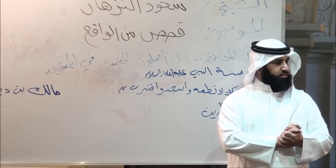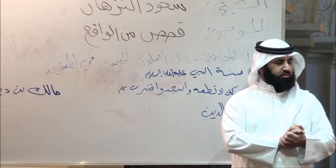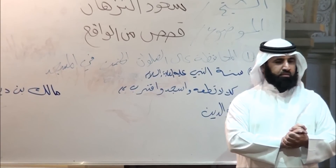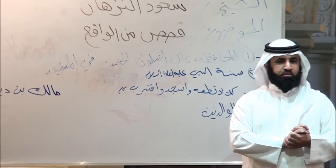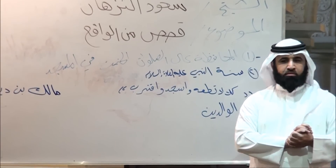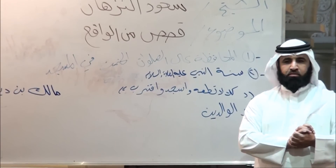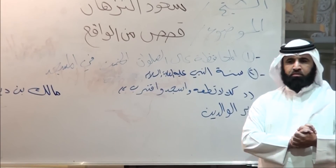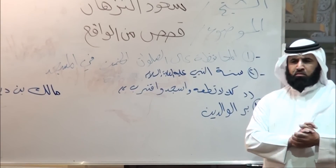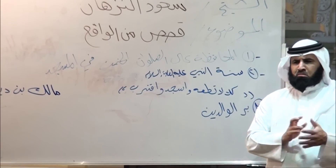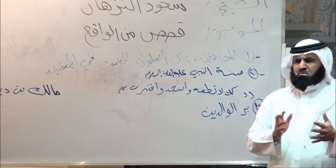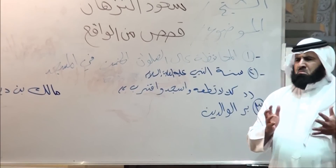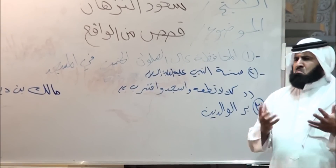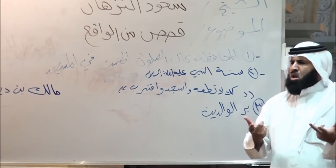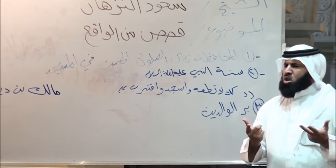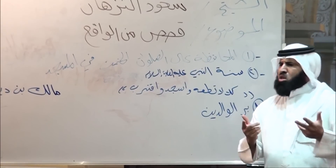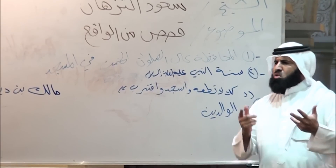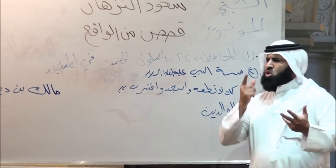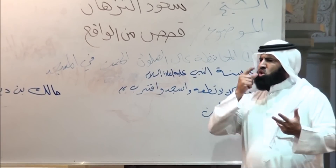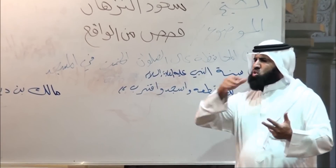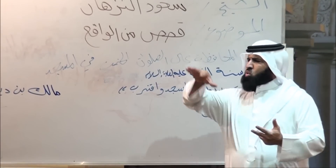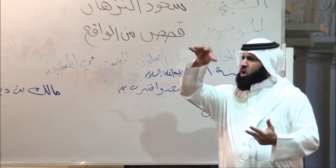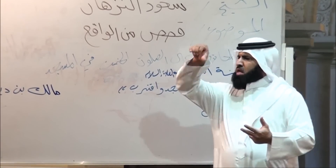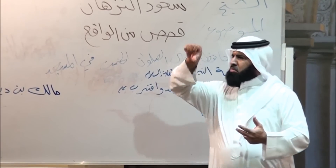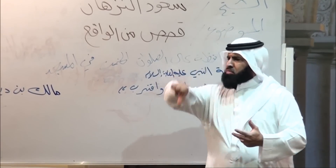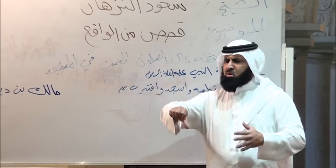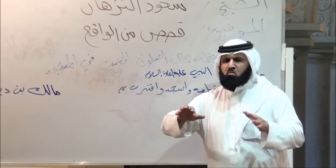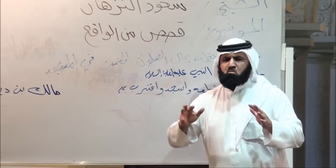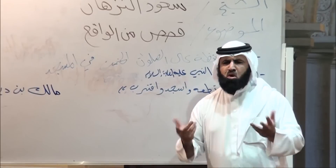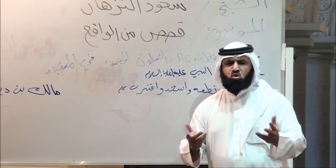فأصبح يتمنى أن يعرف من هذا الرجل الذي لم يغفر له.